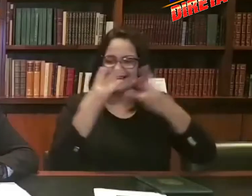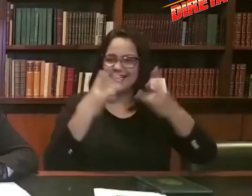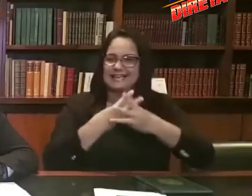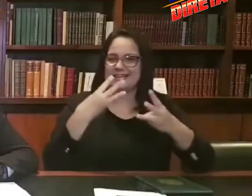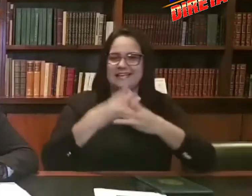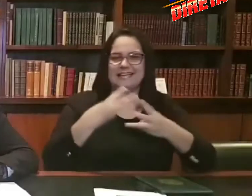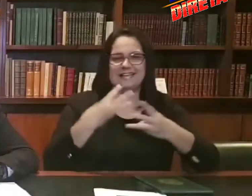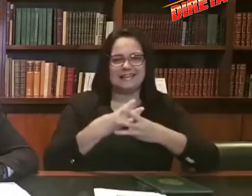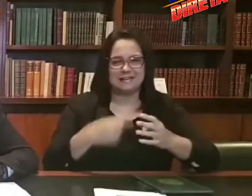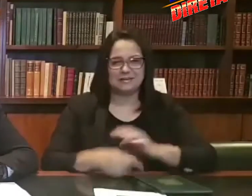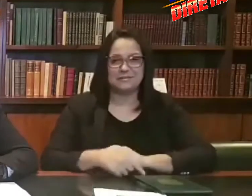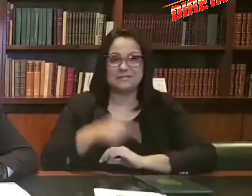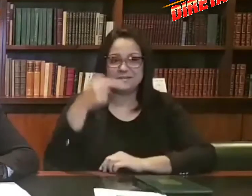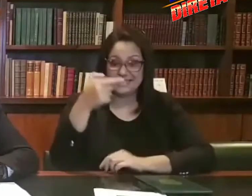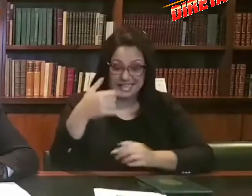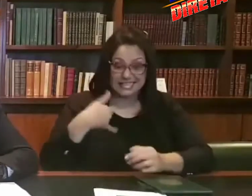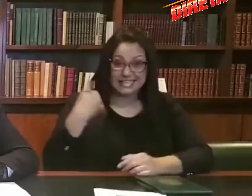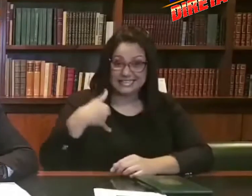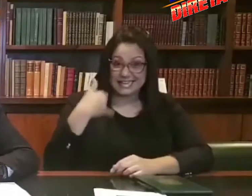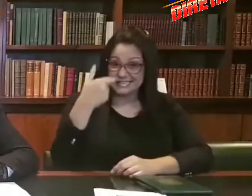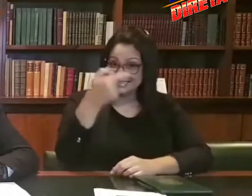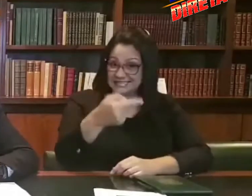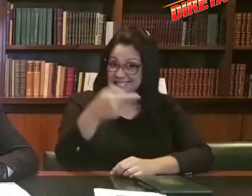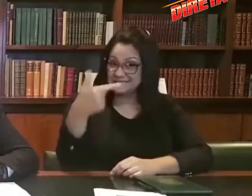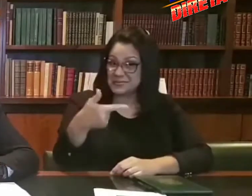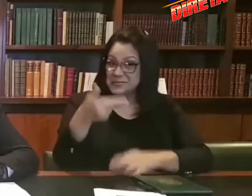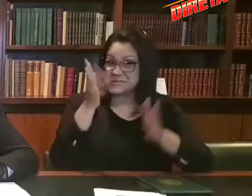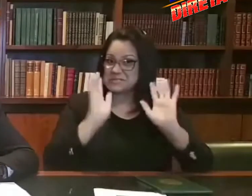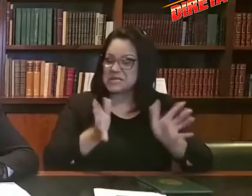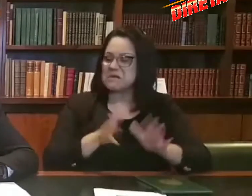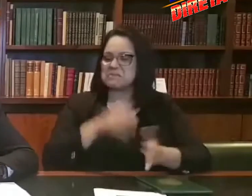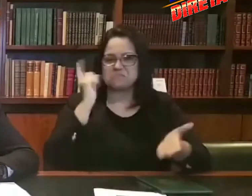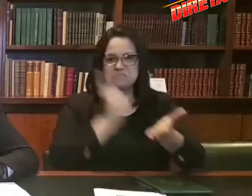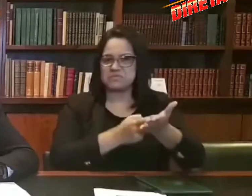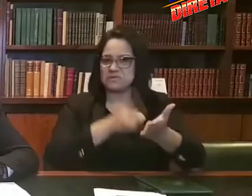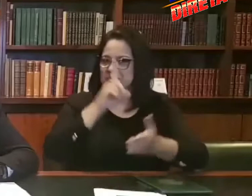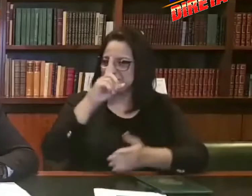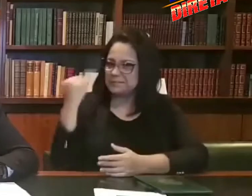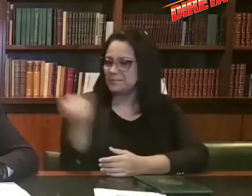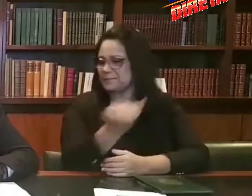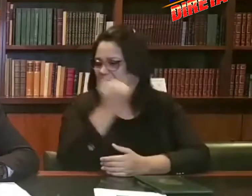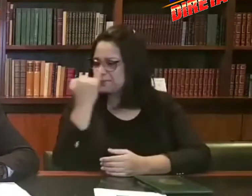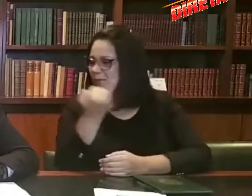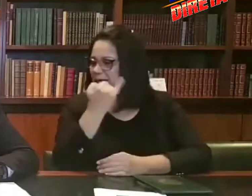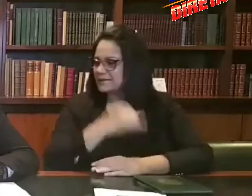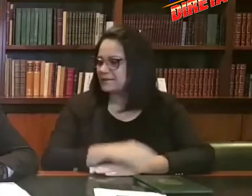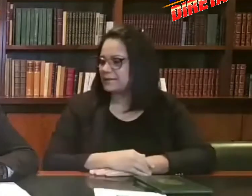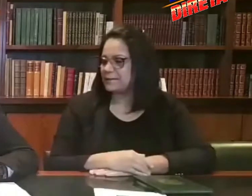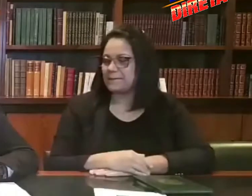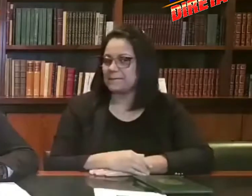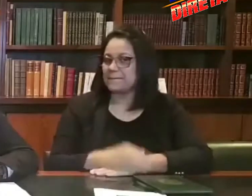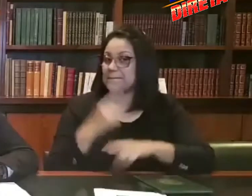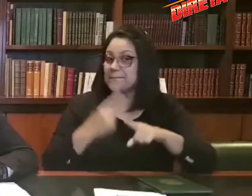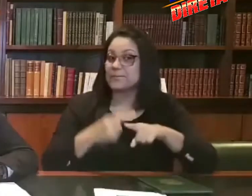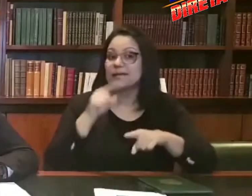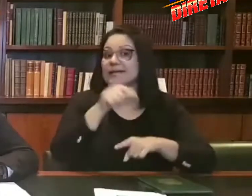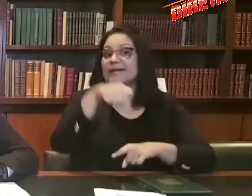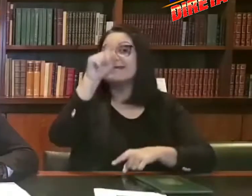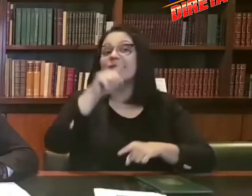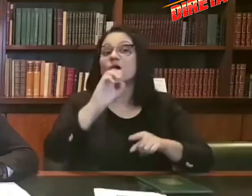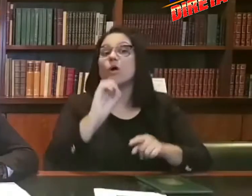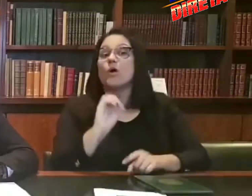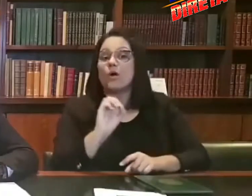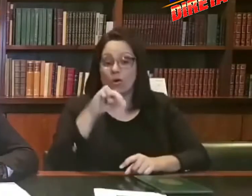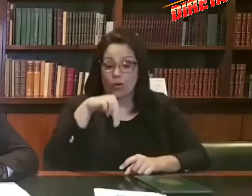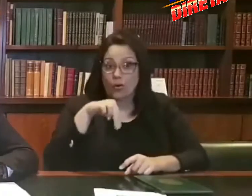Segundo aniversário. É uma data que para nós é muito importante, porque também quem presidiu a Assembleia da